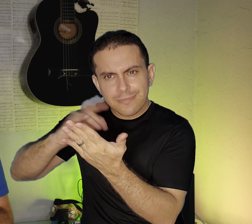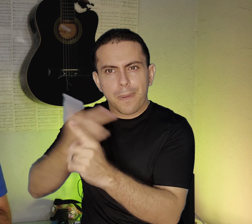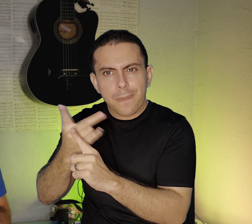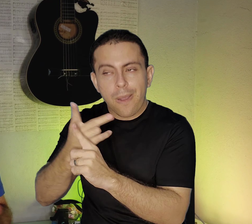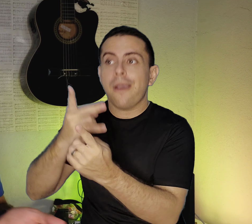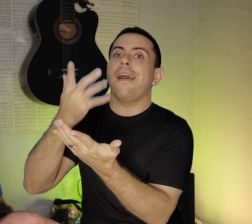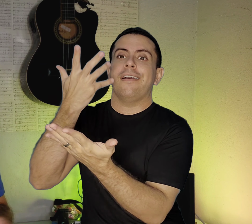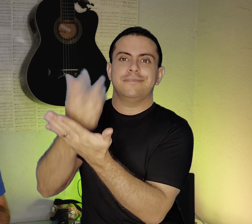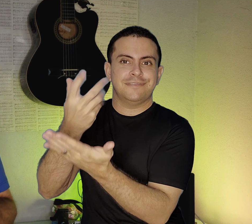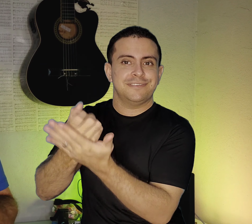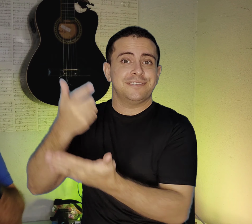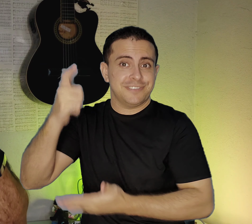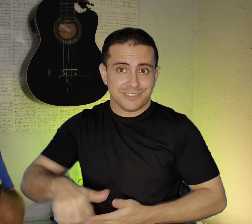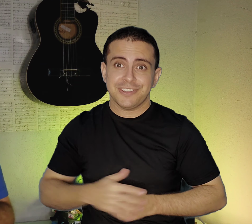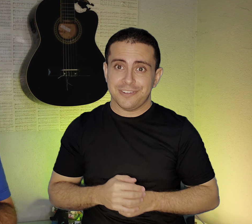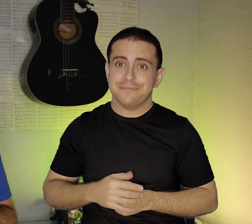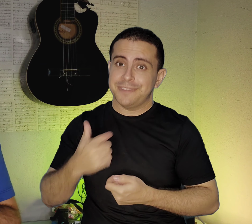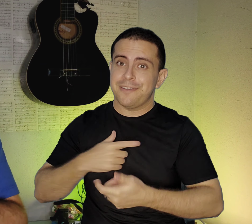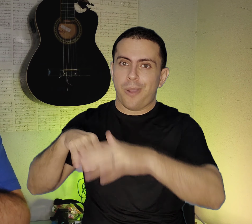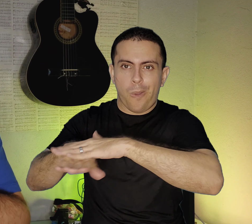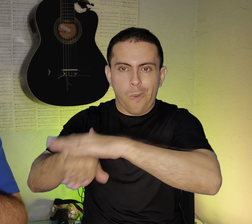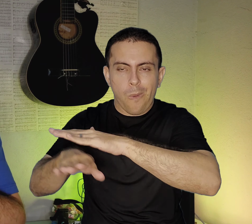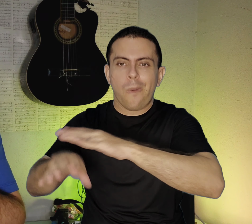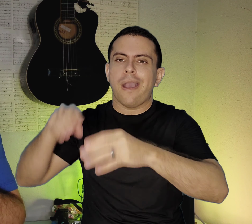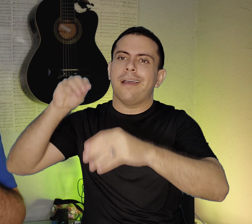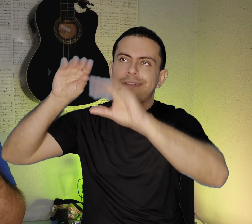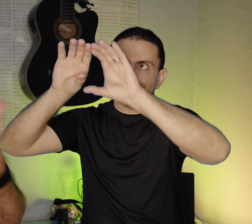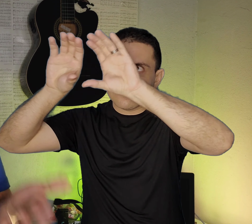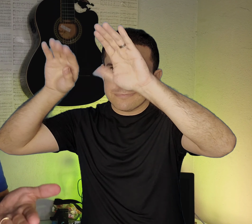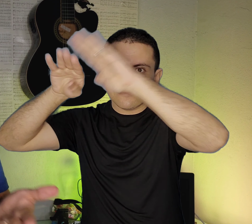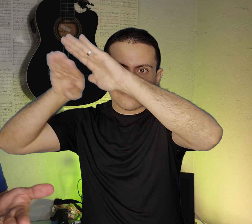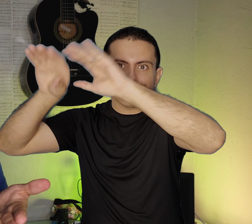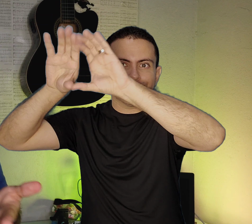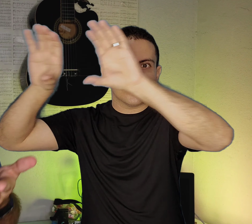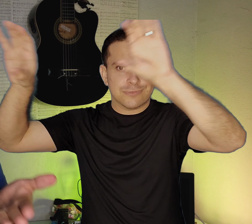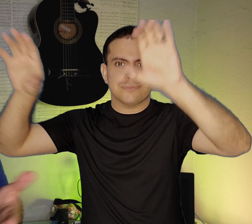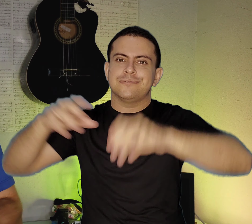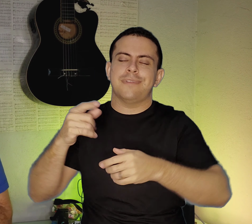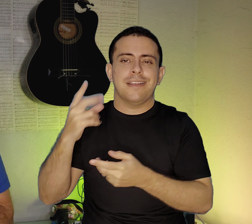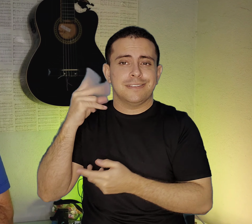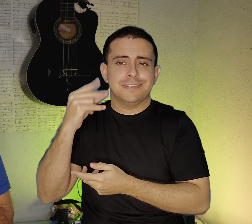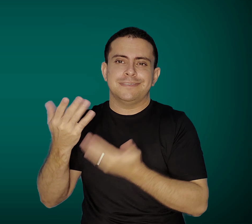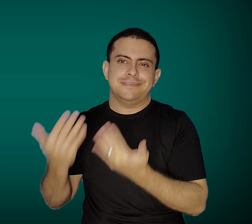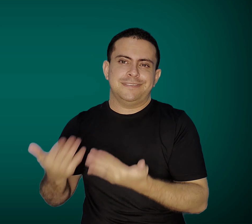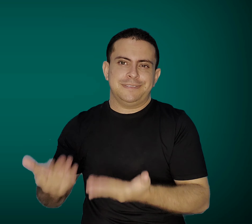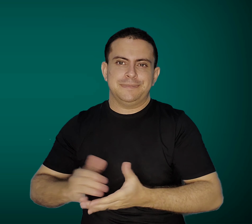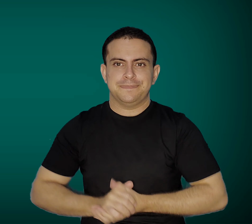lá que ele faz o download de novo Então ele fica ali na nuvem e deixa o aparelho aí bem mais leve